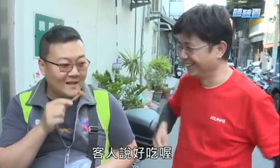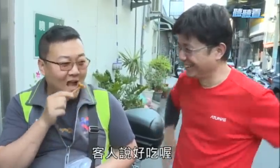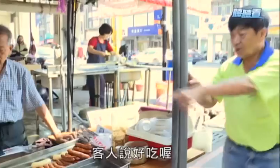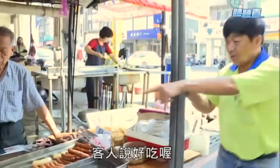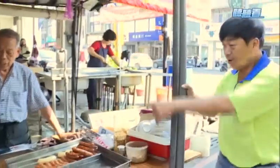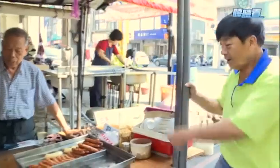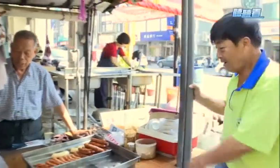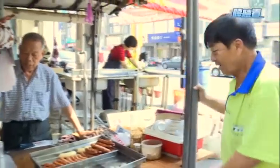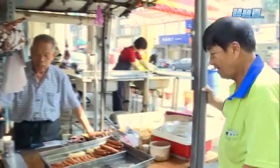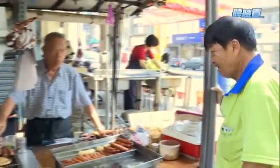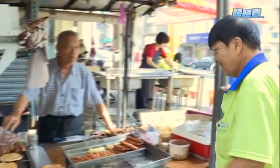啊。